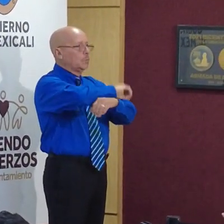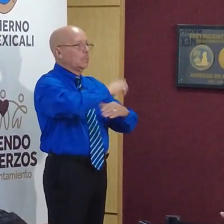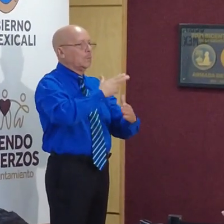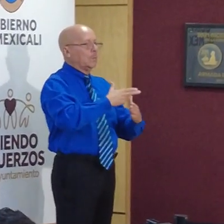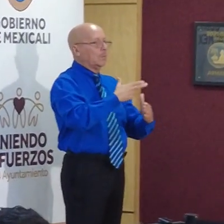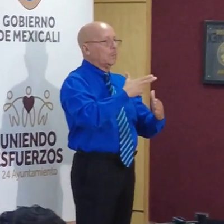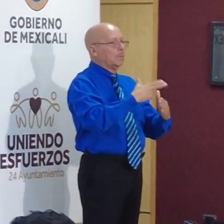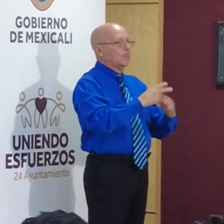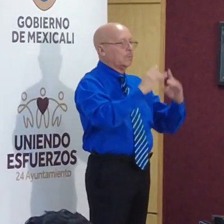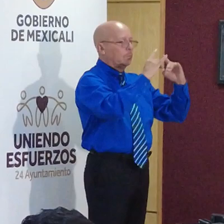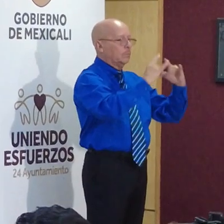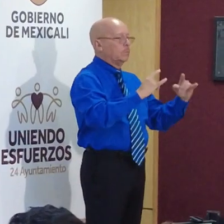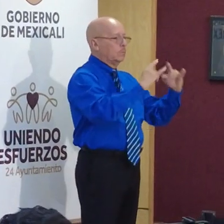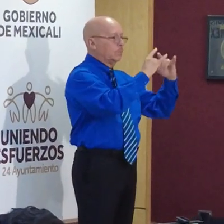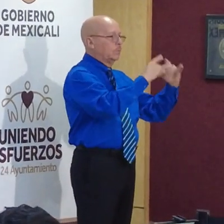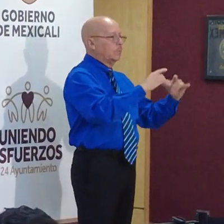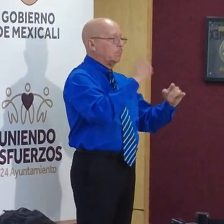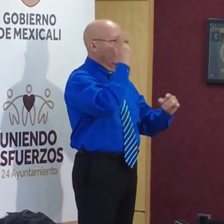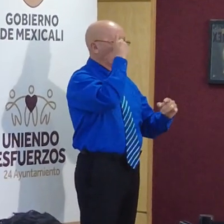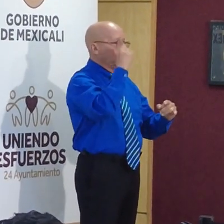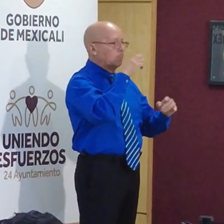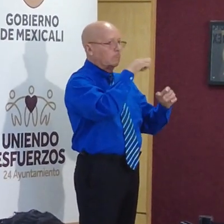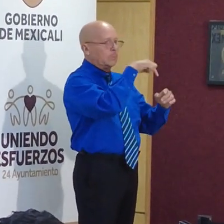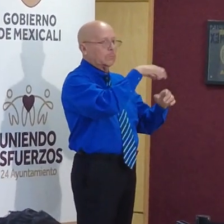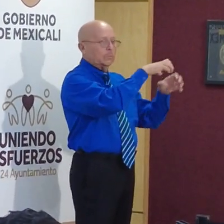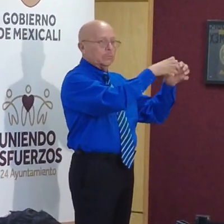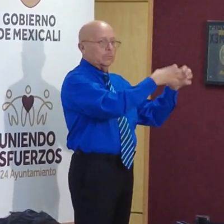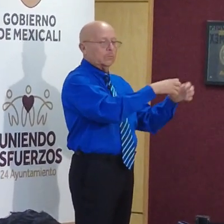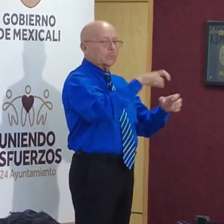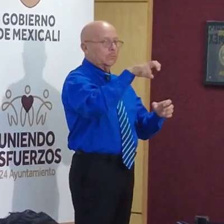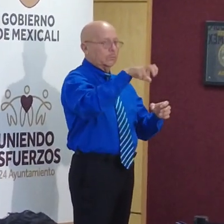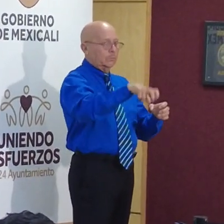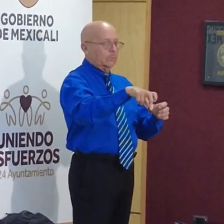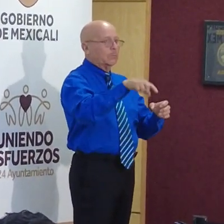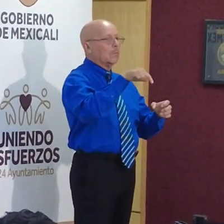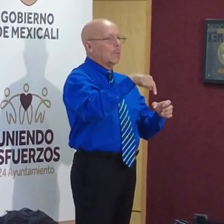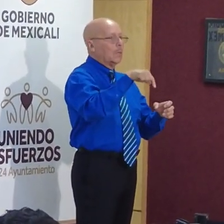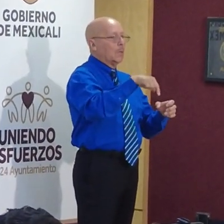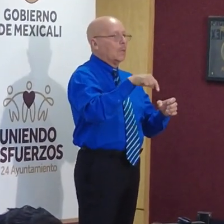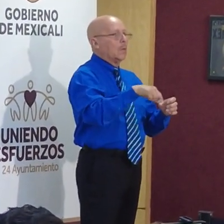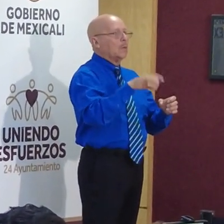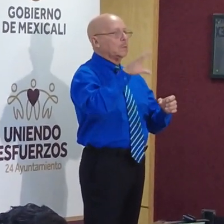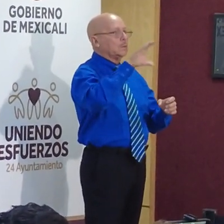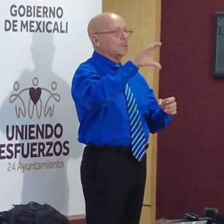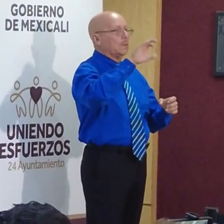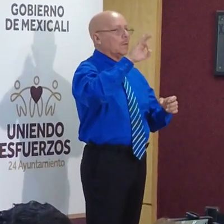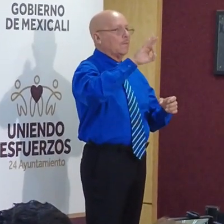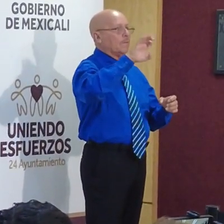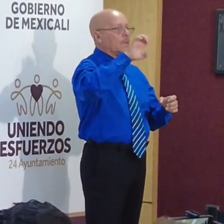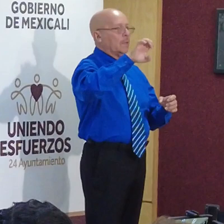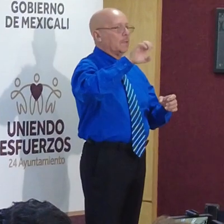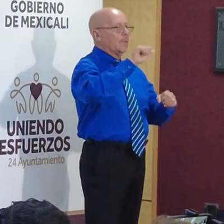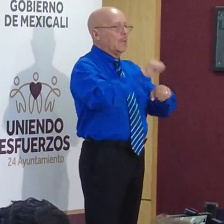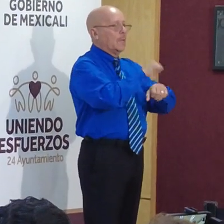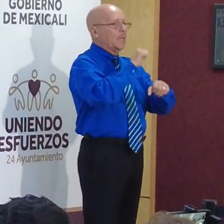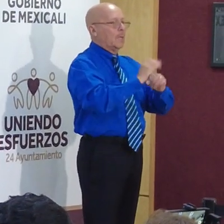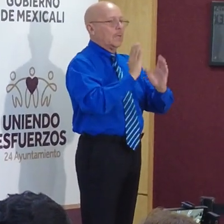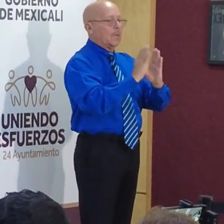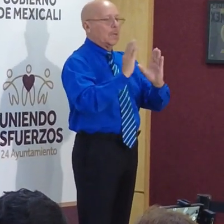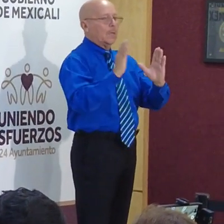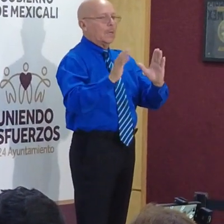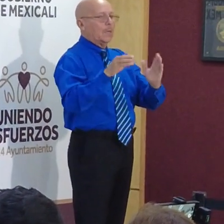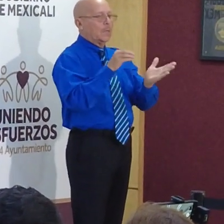ser campamento. Duermen, obviamente en el área de estacionamiento de CFE, y aún